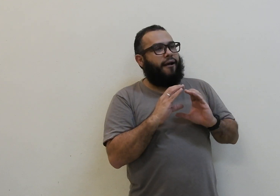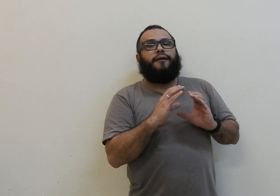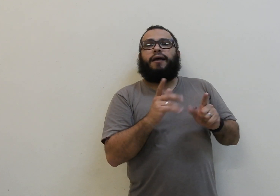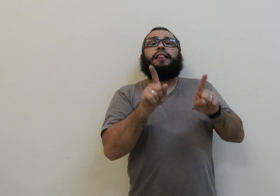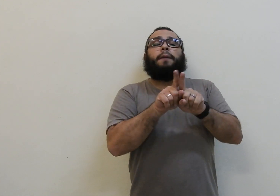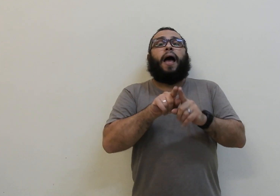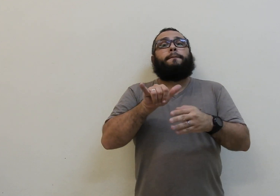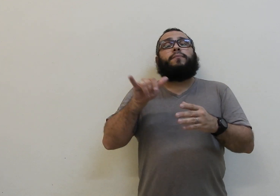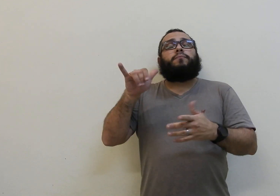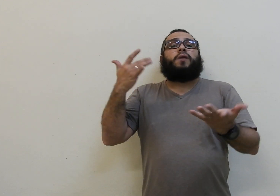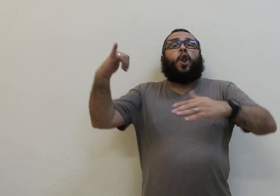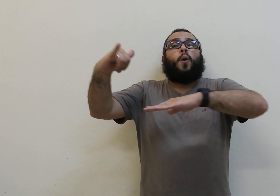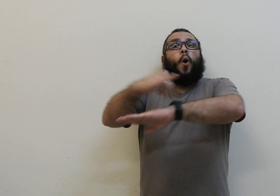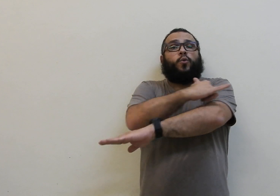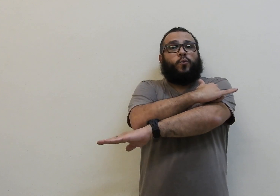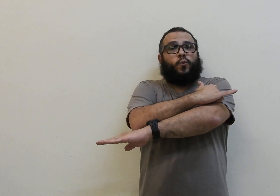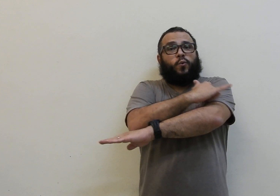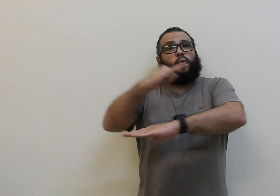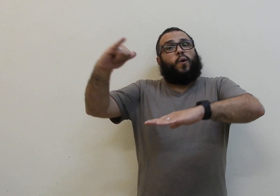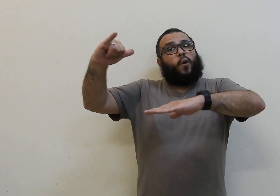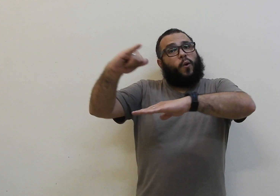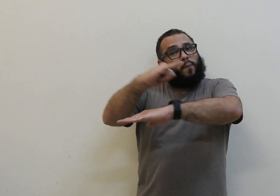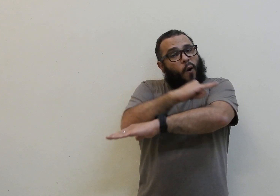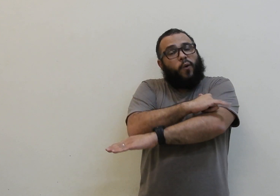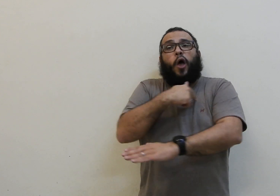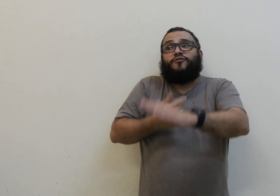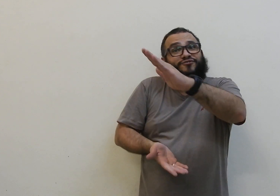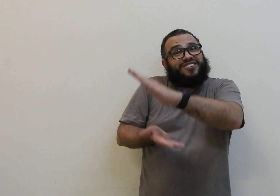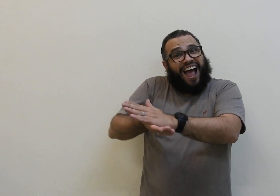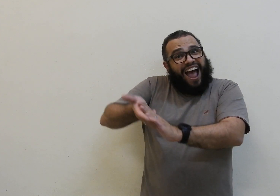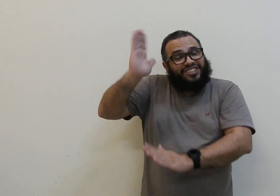comunicar, inclusive sabem a língua de sinais. Aeroporto, por exemplo, é um